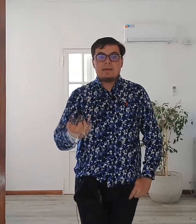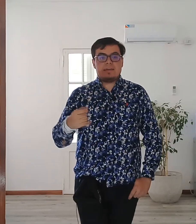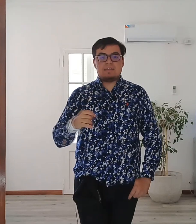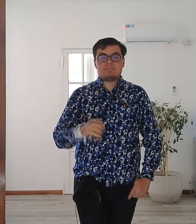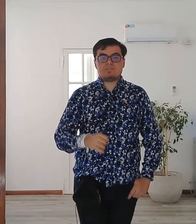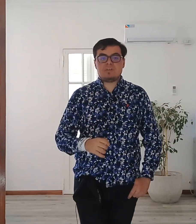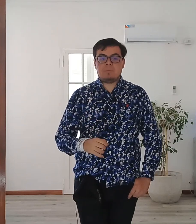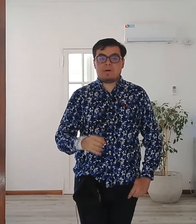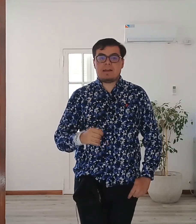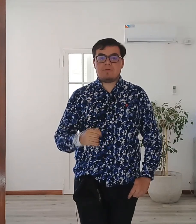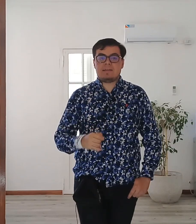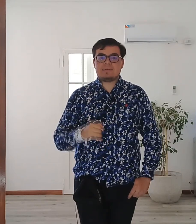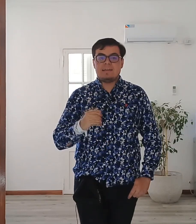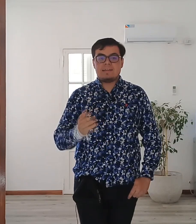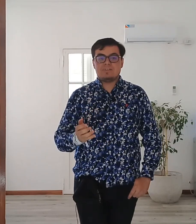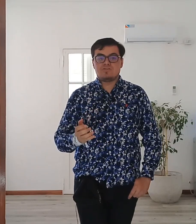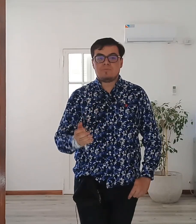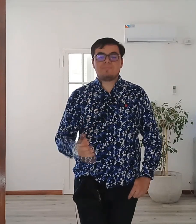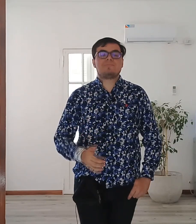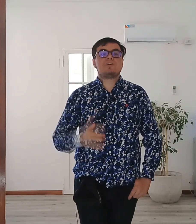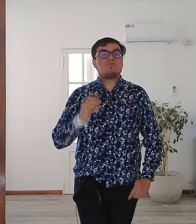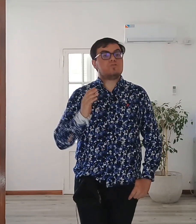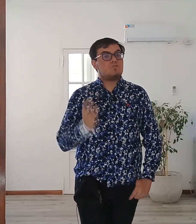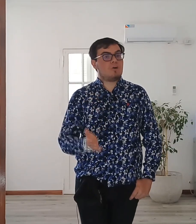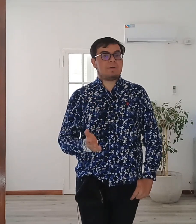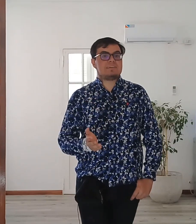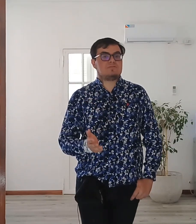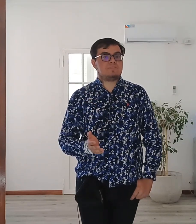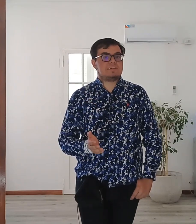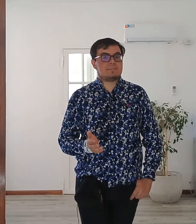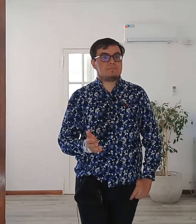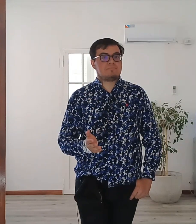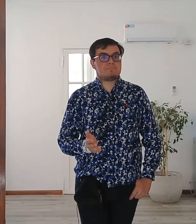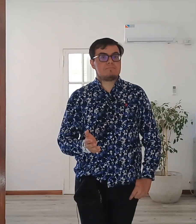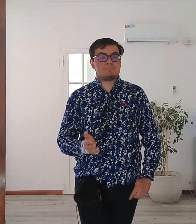genera situaciones para las cuales el derecho no parece suficiente.